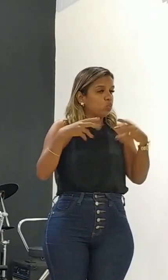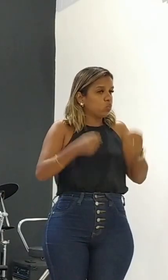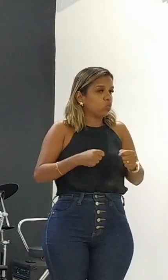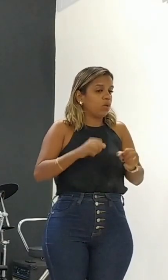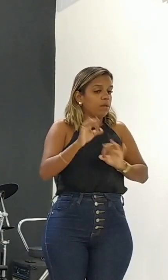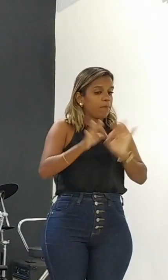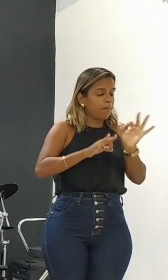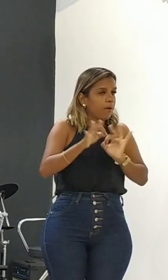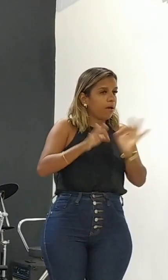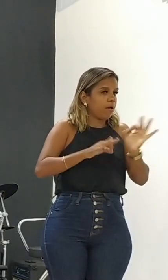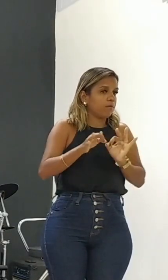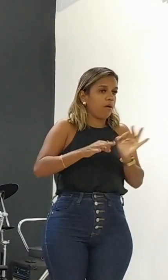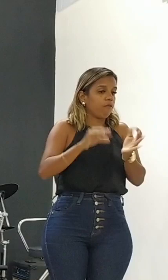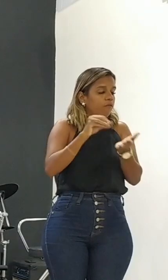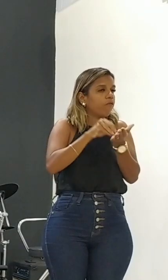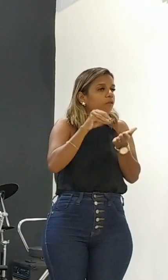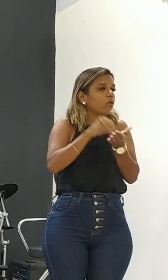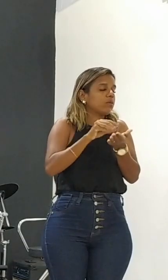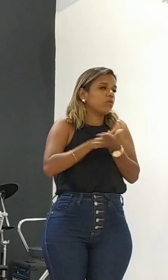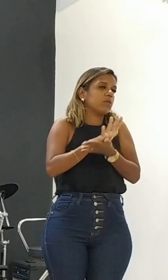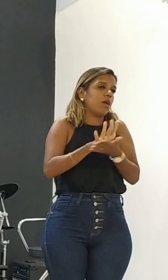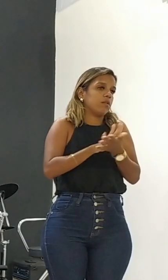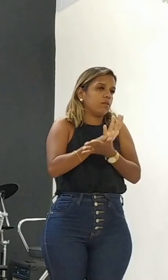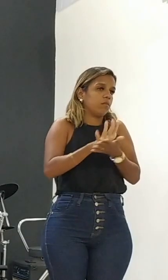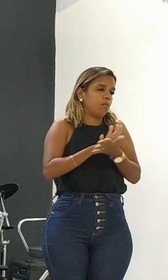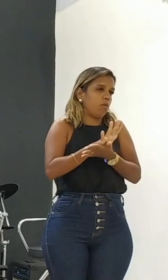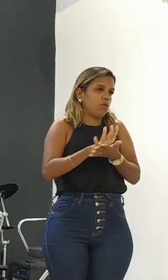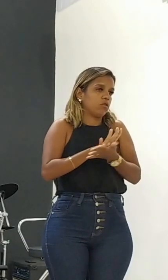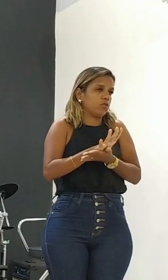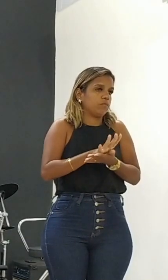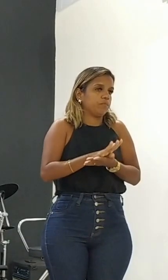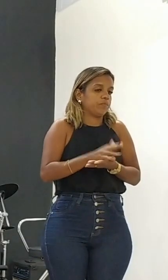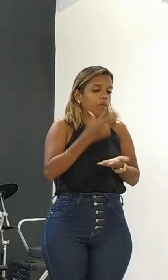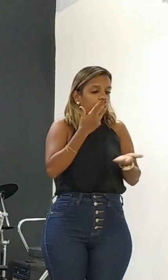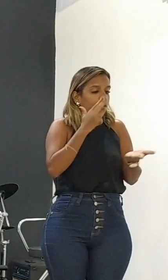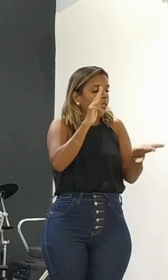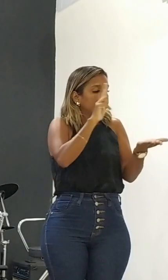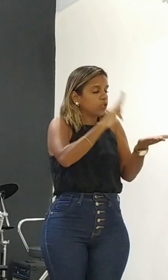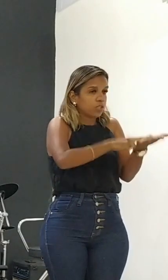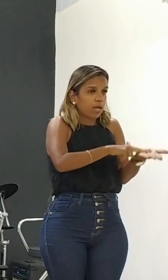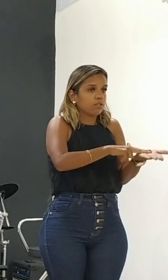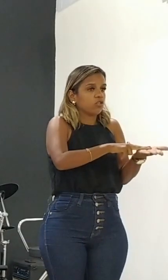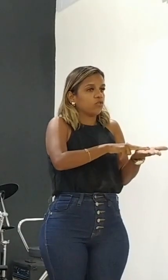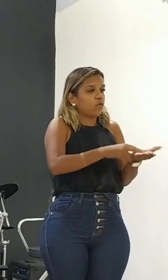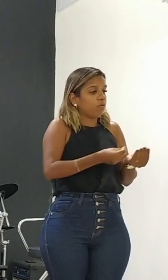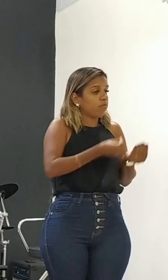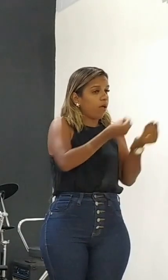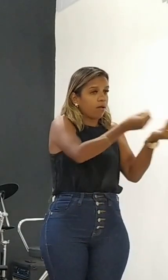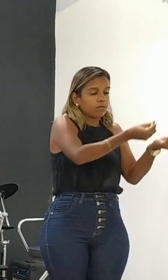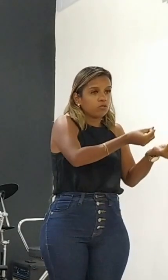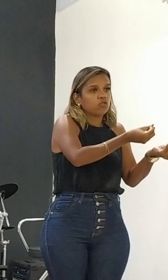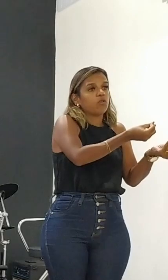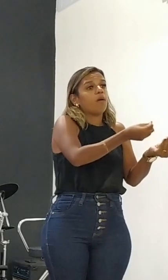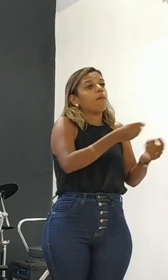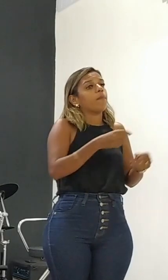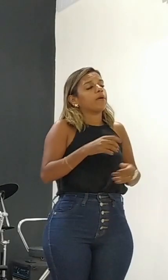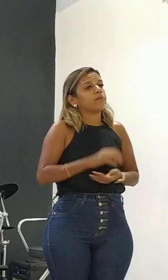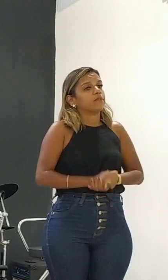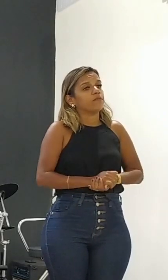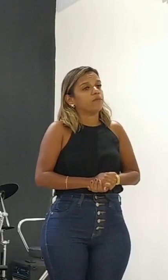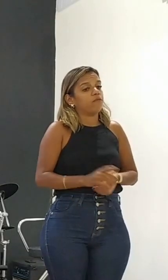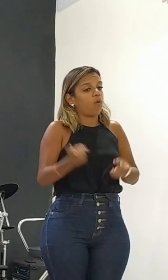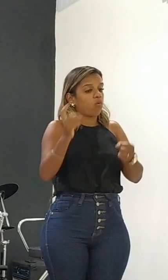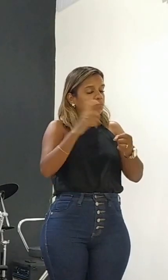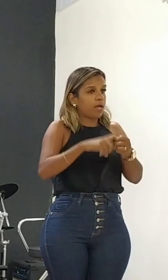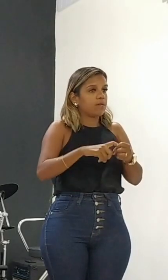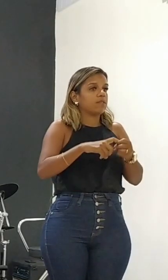para Neemias, não faltou nada para ele naquele momento. As cartas foram dadas para que eles, né, fossem, para que ela voltasse